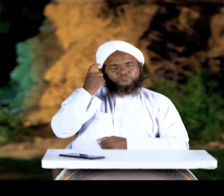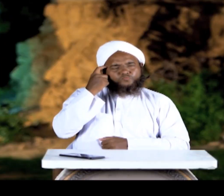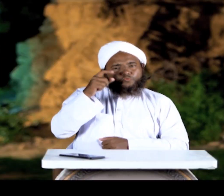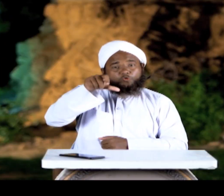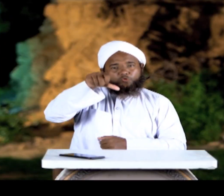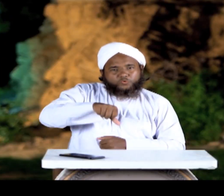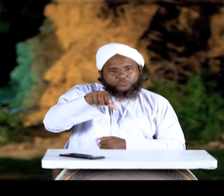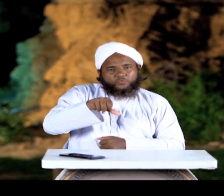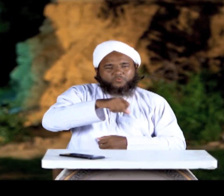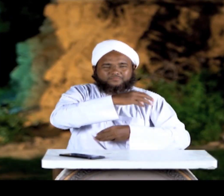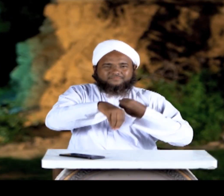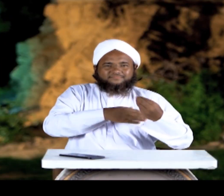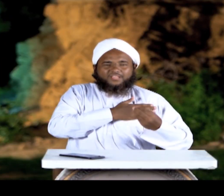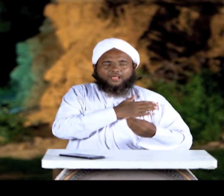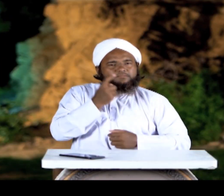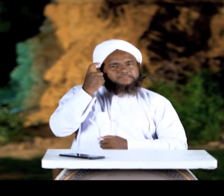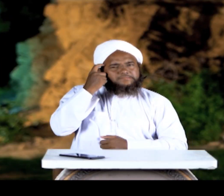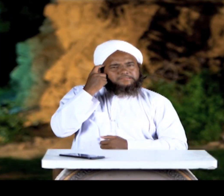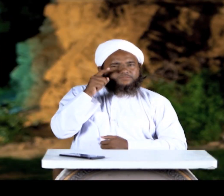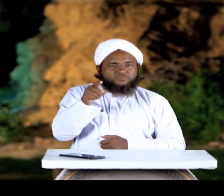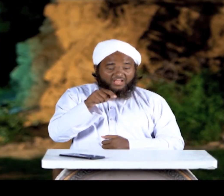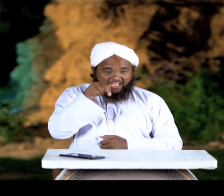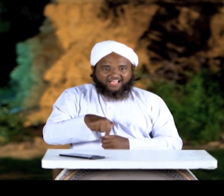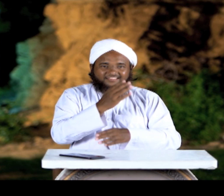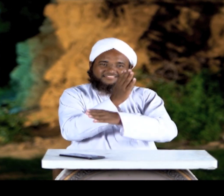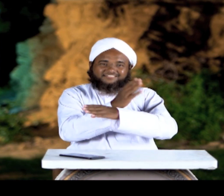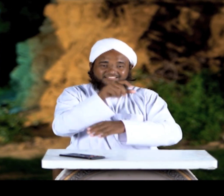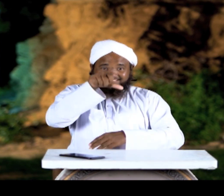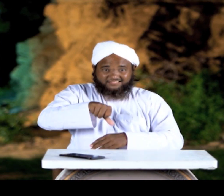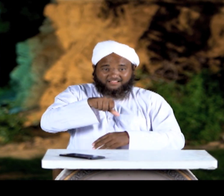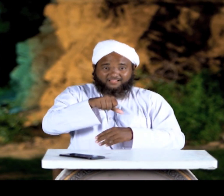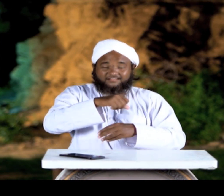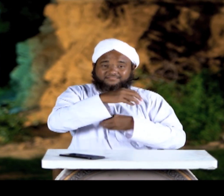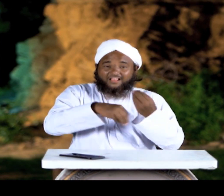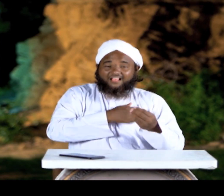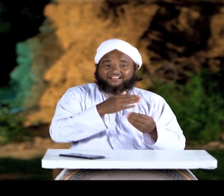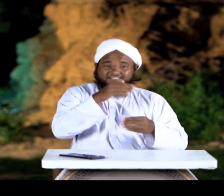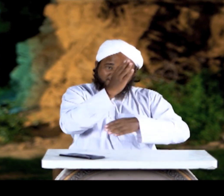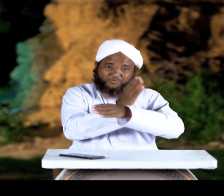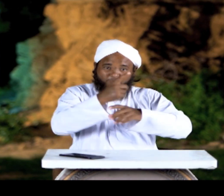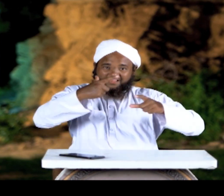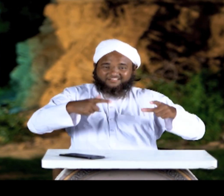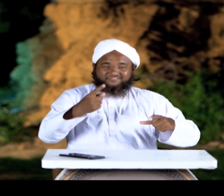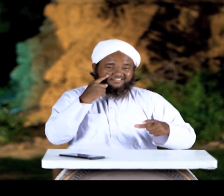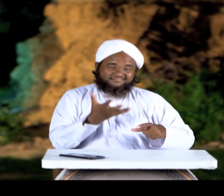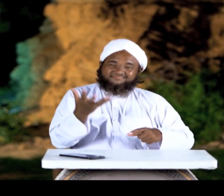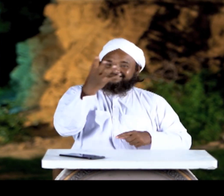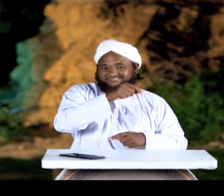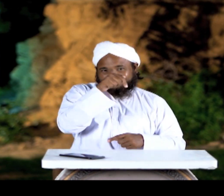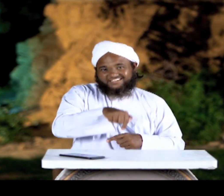ذی الحجۃ الحرام کے روز خیال آیا کہ آج یوم عرفہ ہے، خوش نصیب حجاج کرام میدان عرفات میں جمع